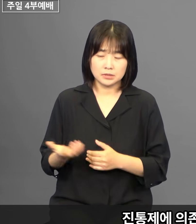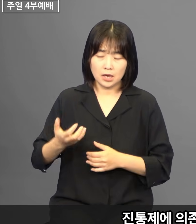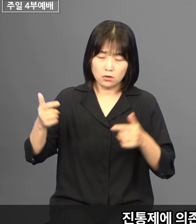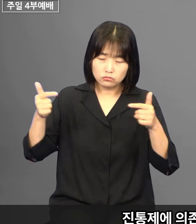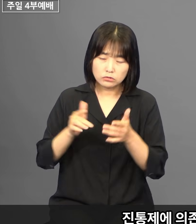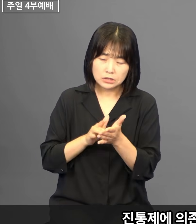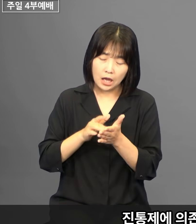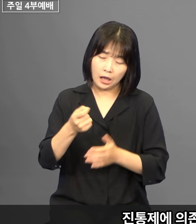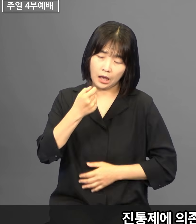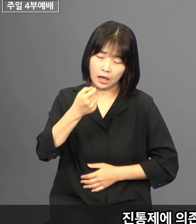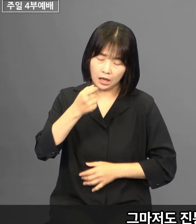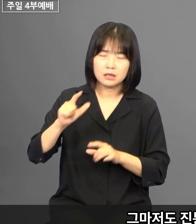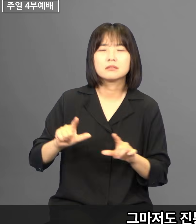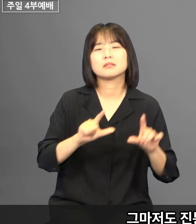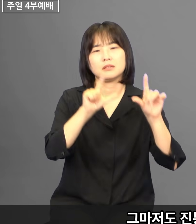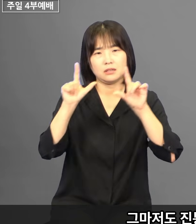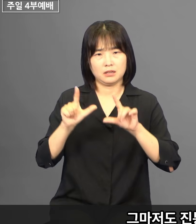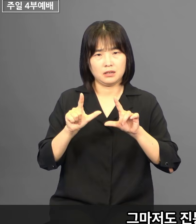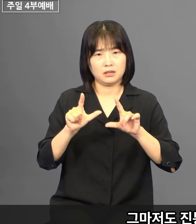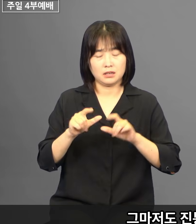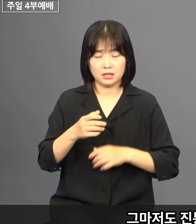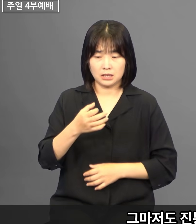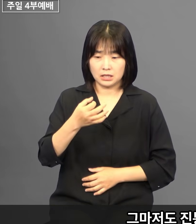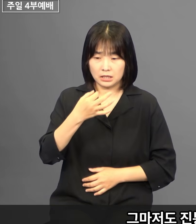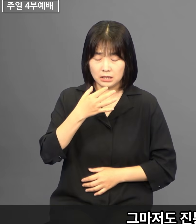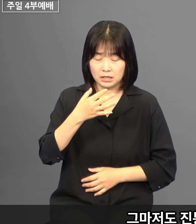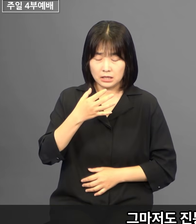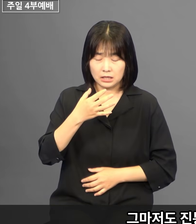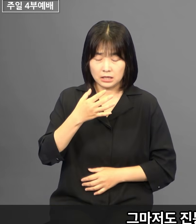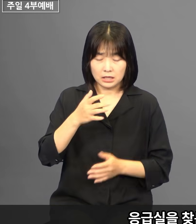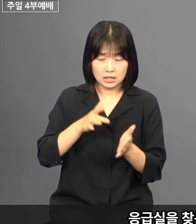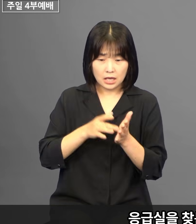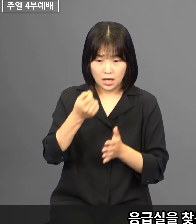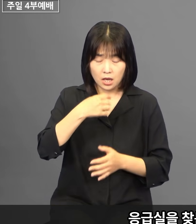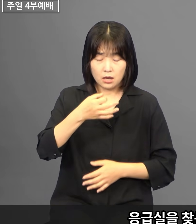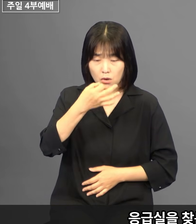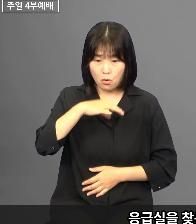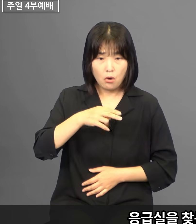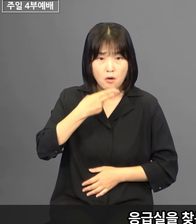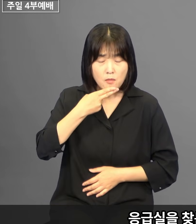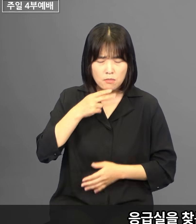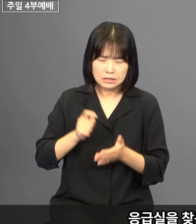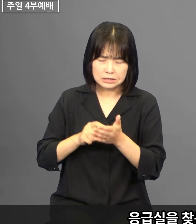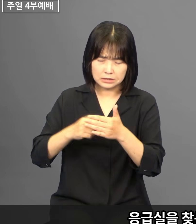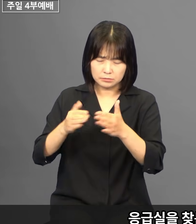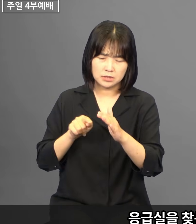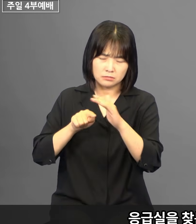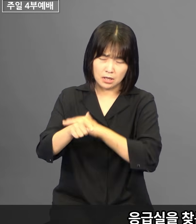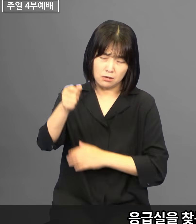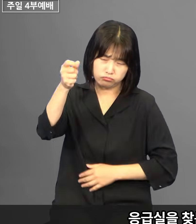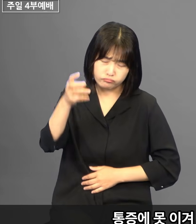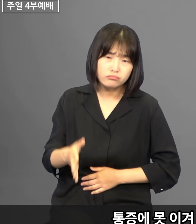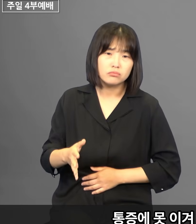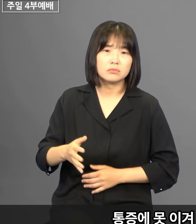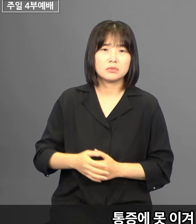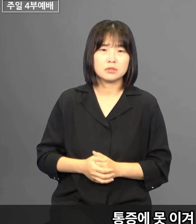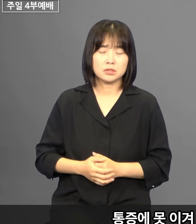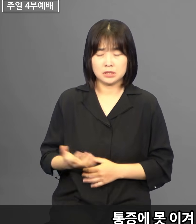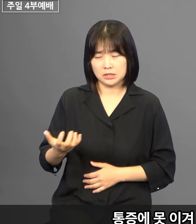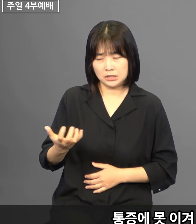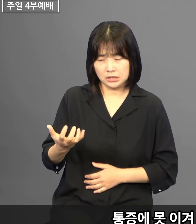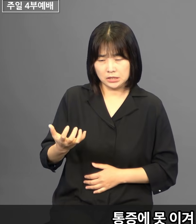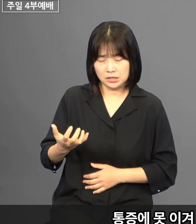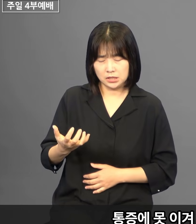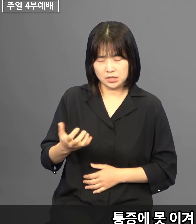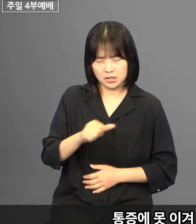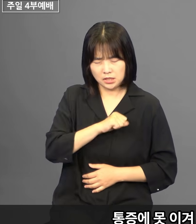지내야 했습니다. 그마저도 진통제가 듣지 않는 날은 응급실을 찾는 날이 부지기수였고 통증에 못